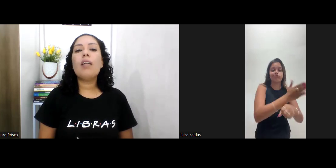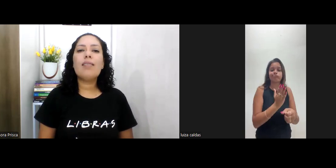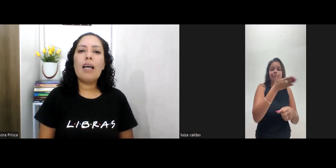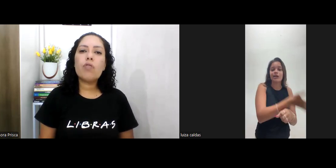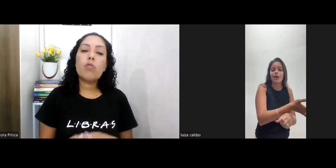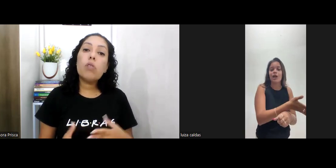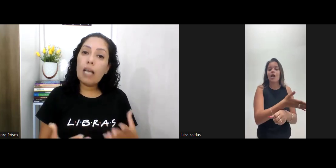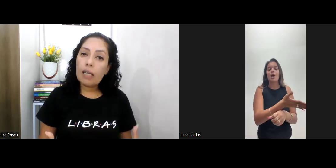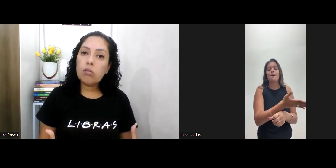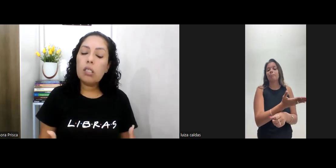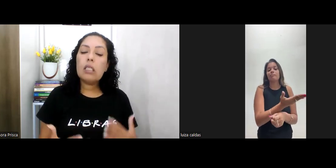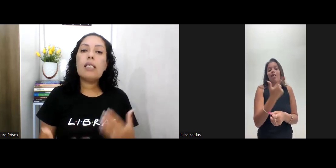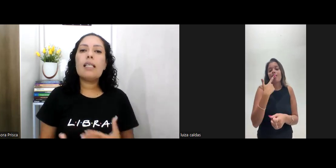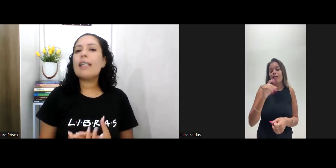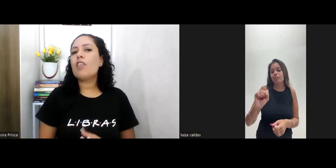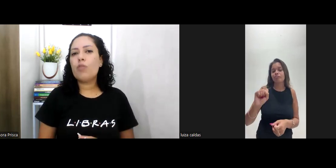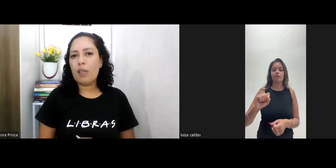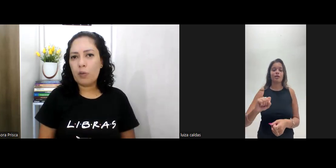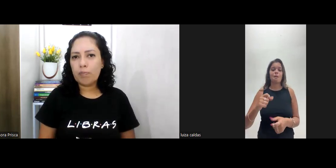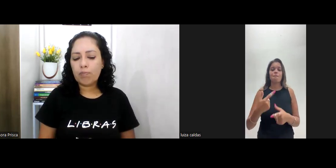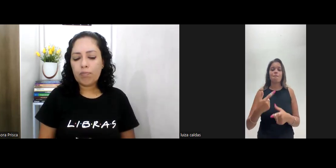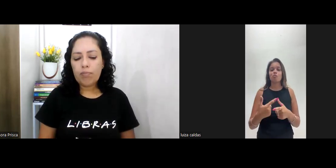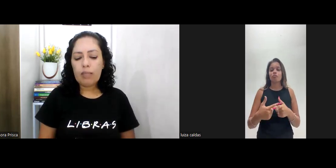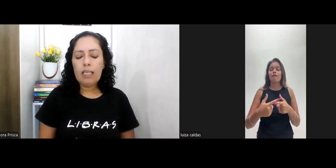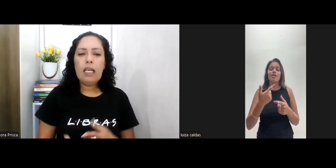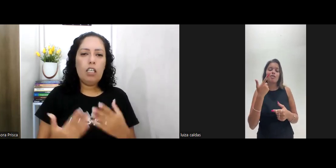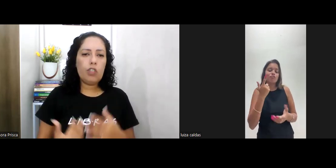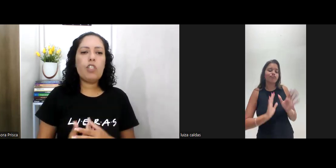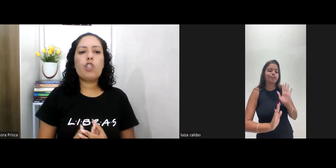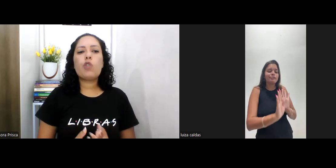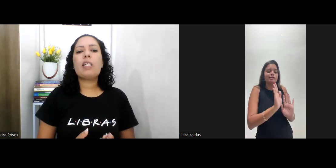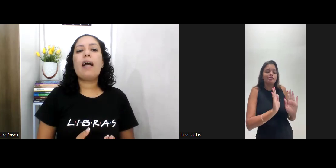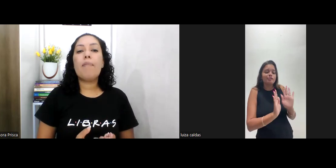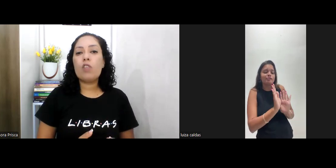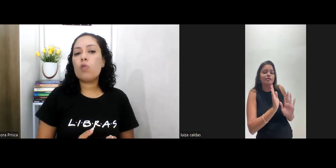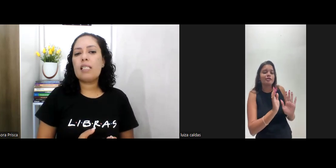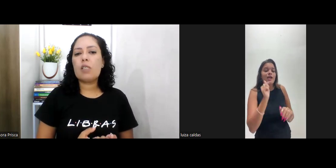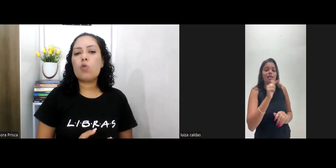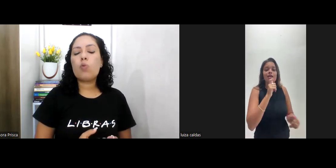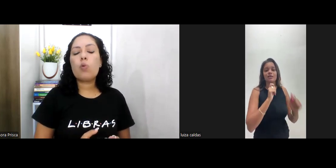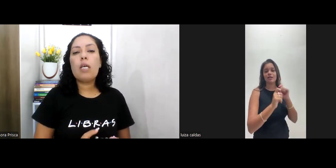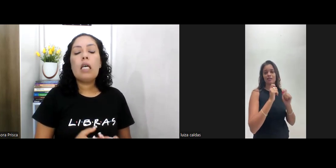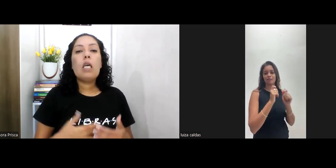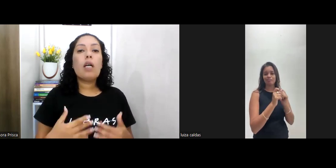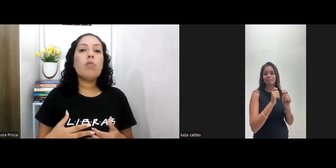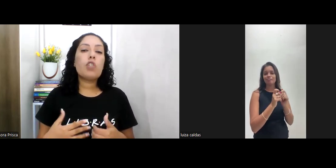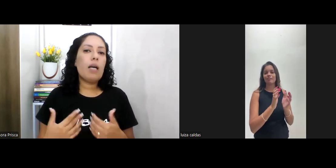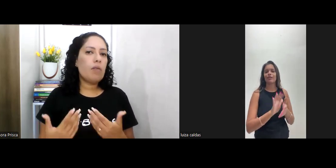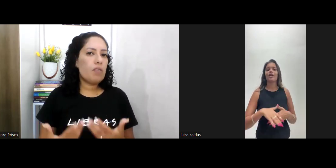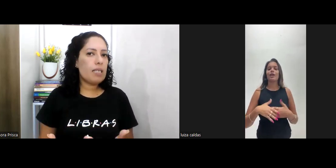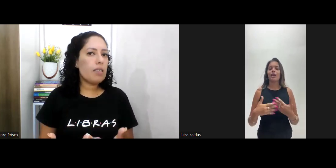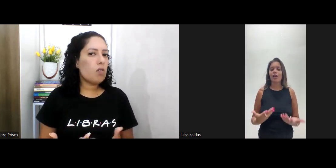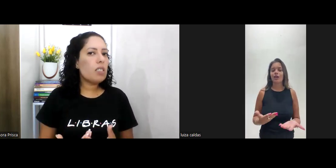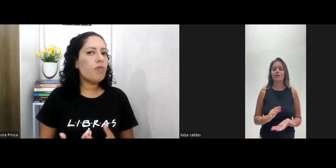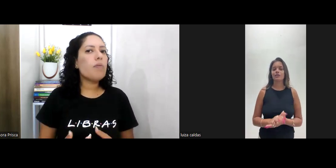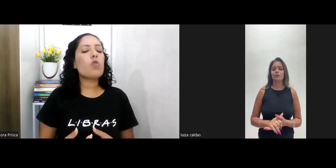a qualidade do cuidado desse atendimento. Antes da gente explicar mais sobre esse assunto, eu quero mostrar